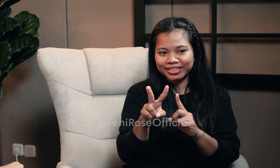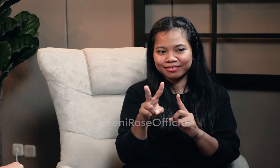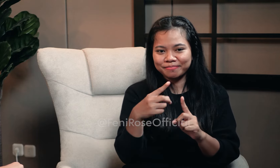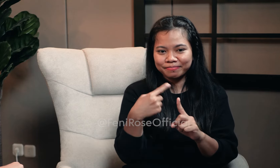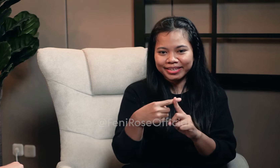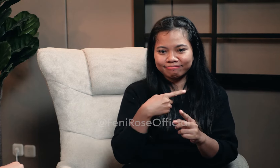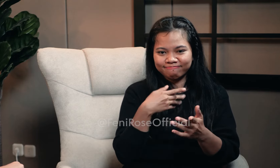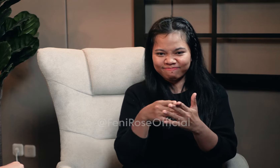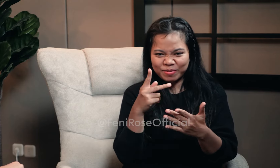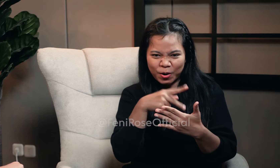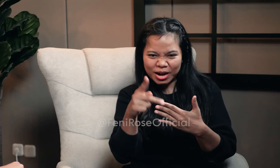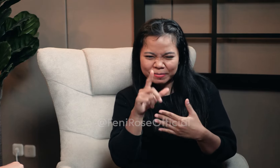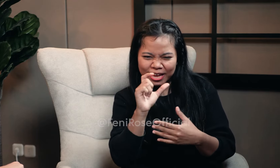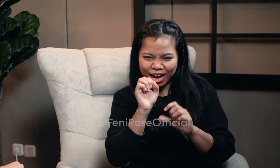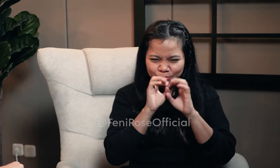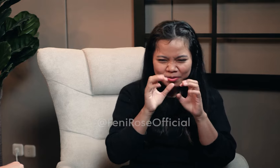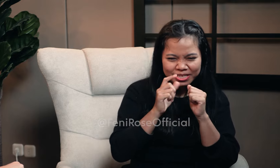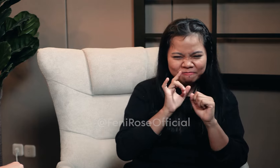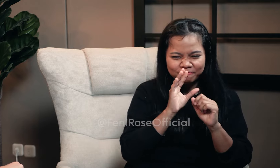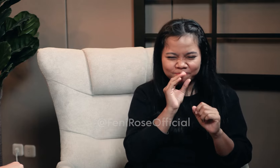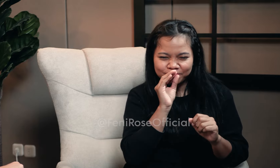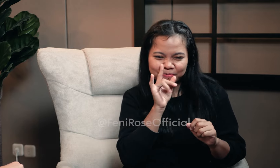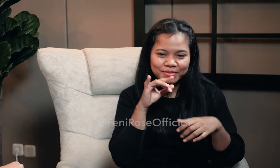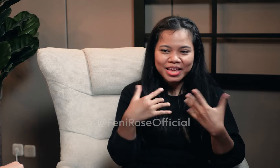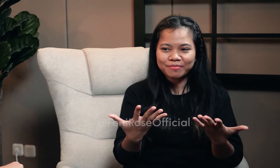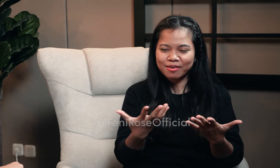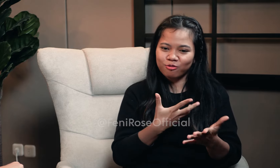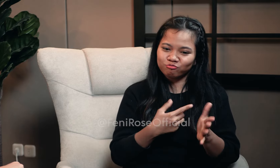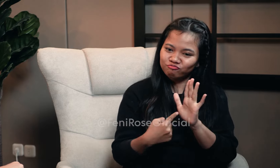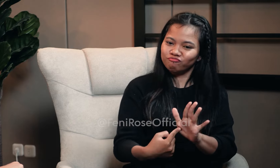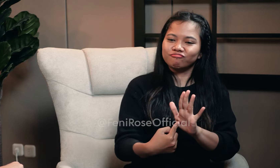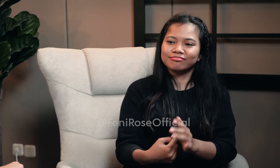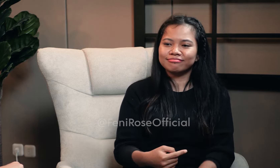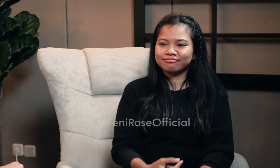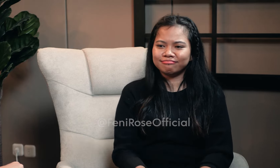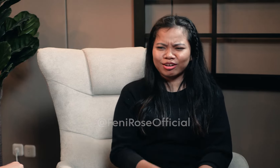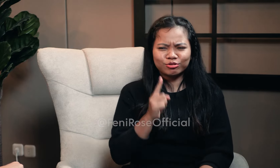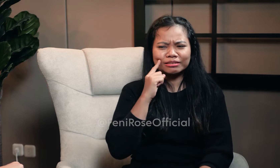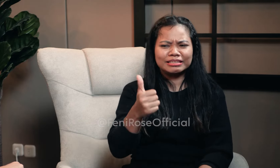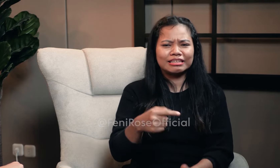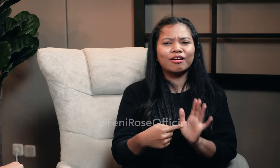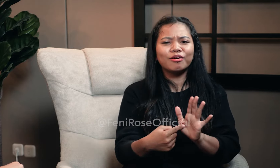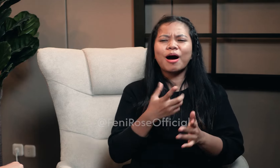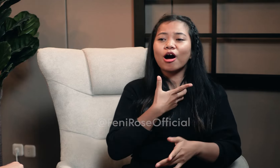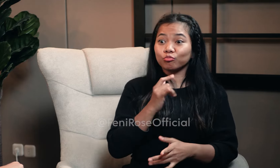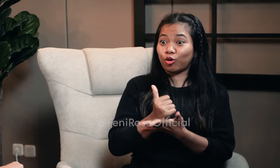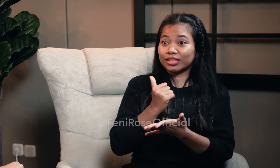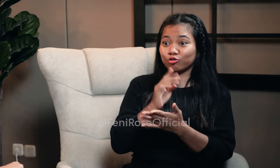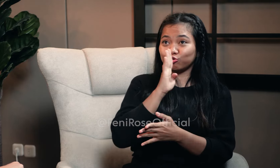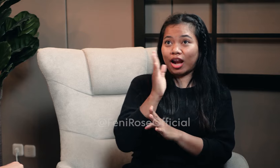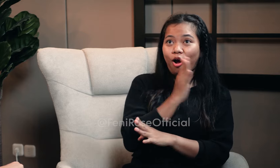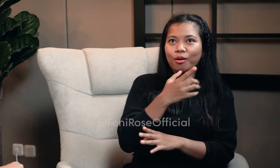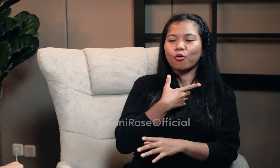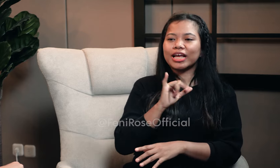Mbak Bagaimana mau advokasi TV program lain-lain Bagaimana yang penting mau tuli tampil Sebelum saya mau